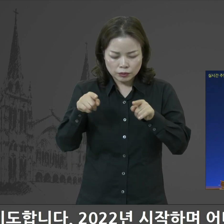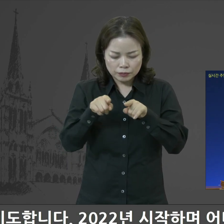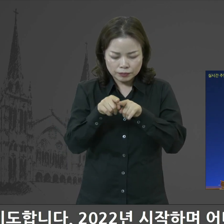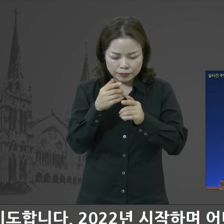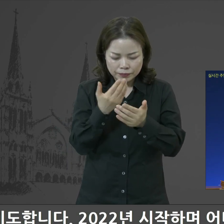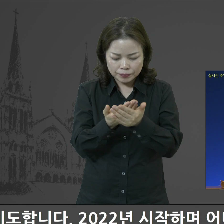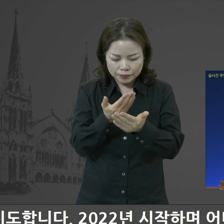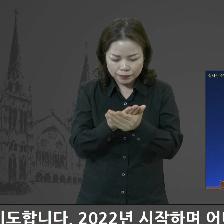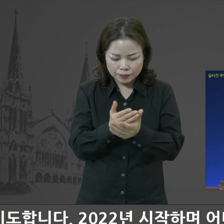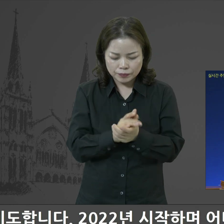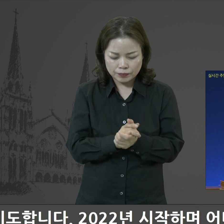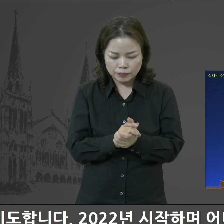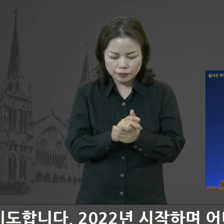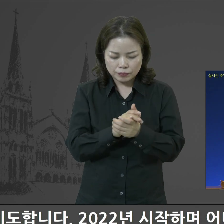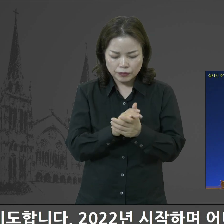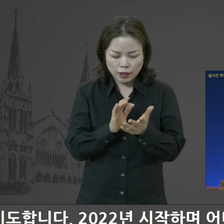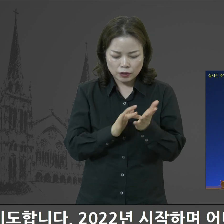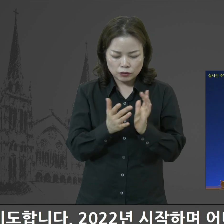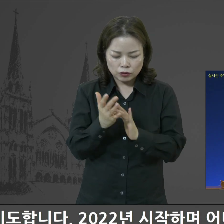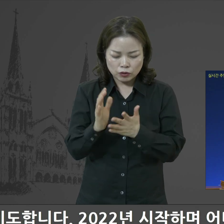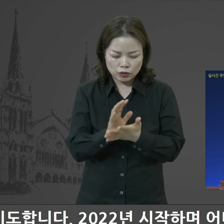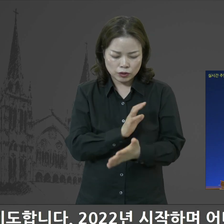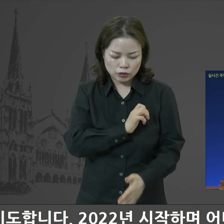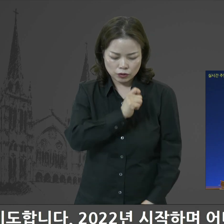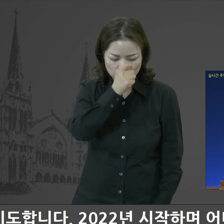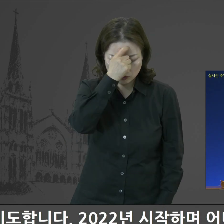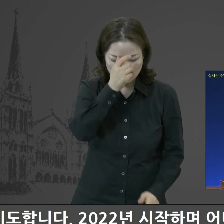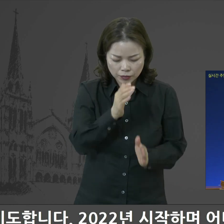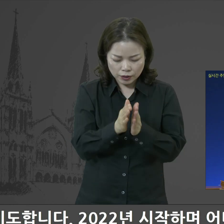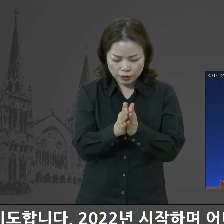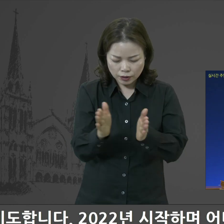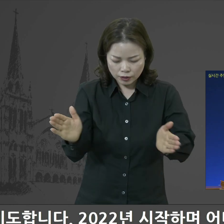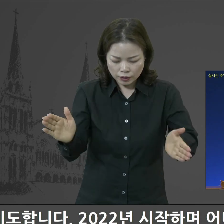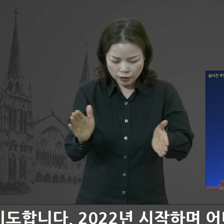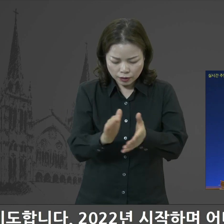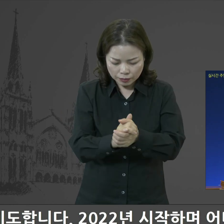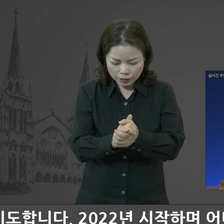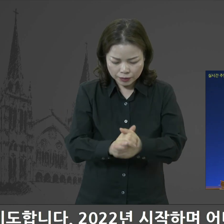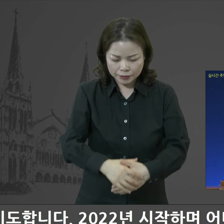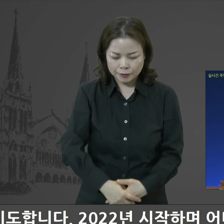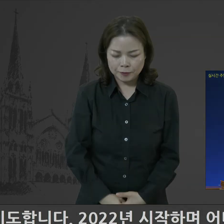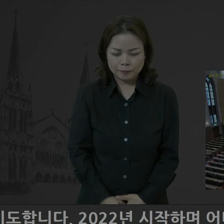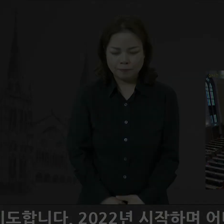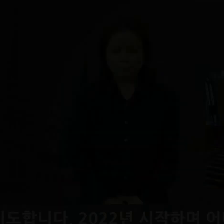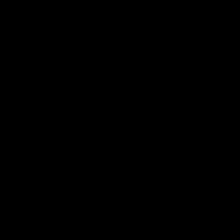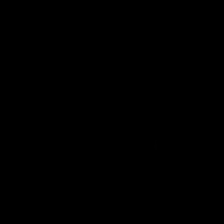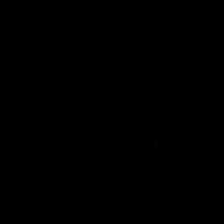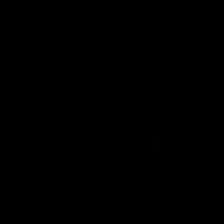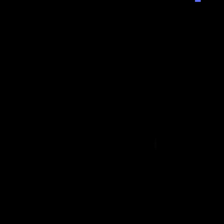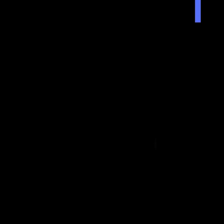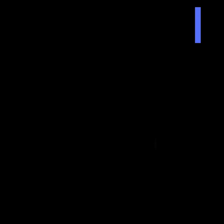역사하여 주시옵소서. 이 모든 말씀 우리 주 예수 그리스도의 이름으로 기도하옵나이다. 아멘.